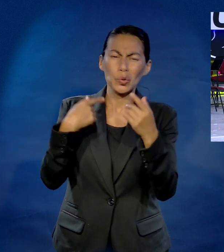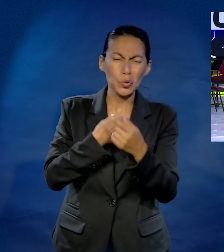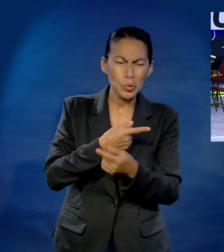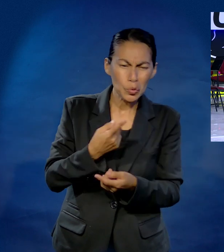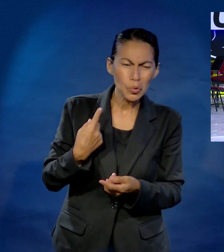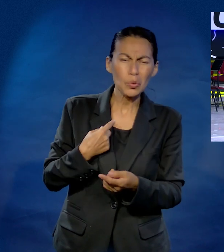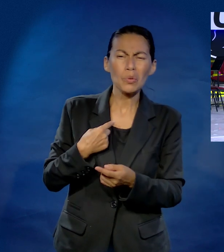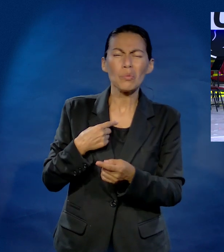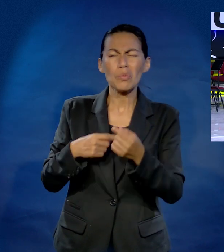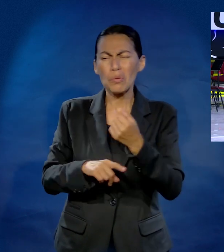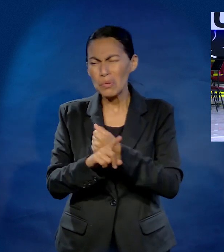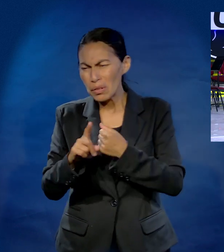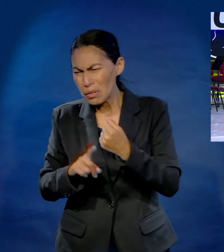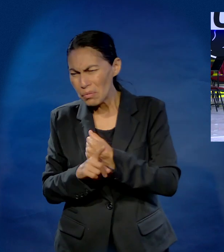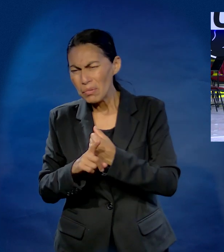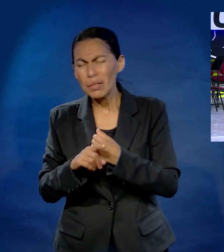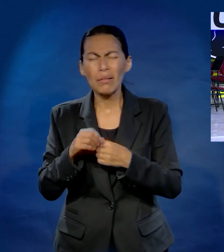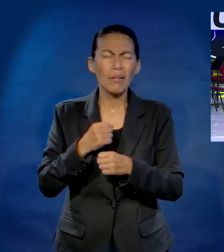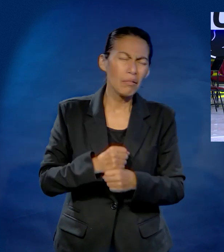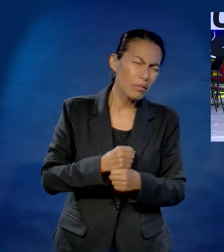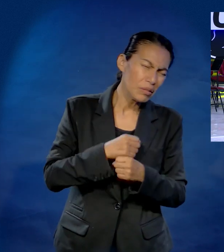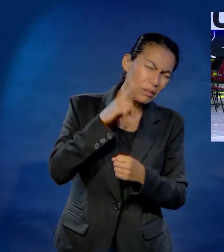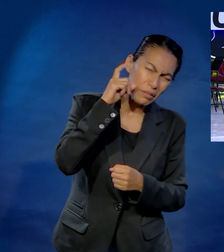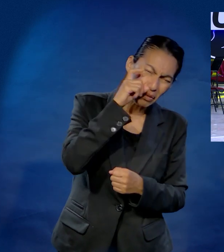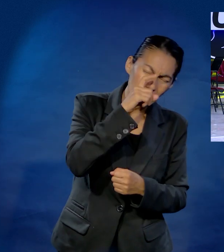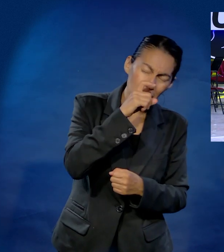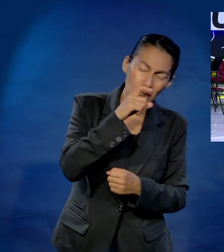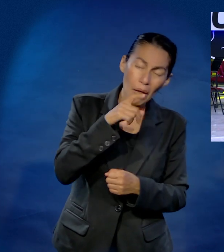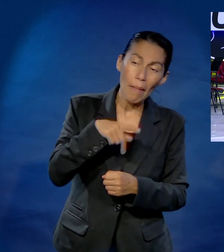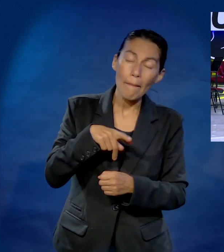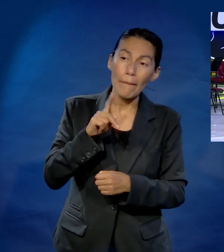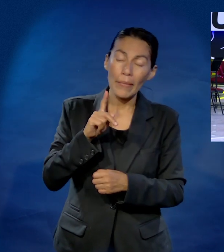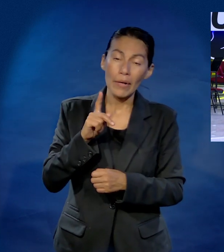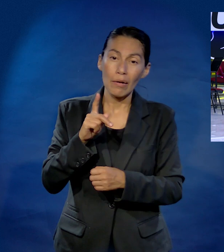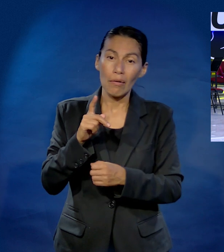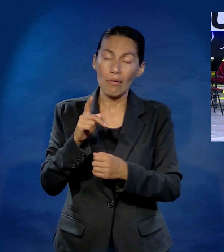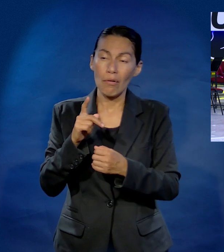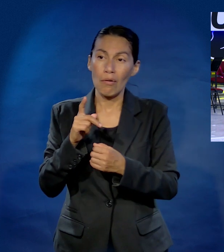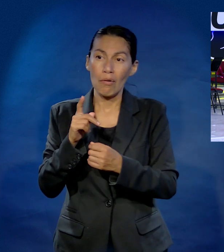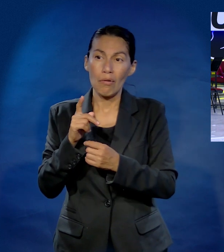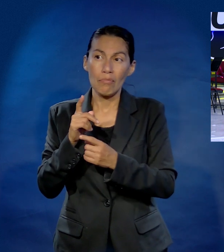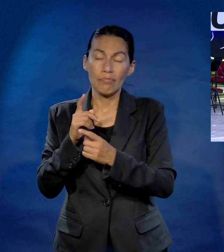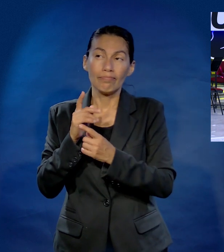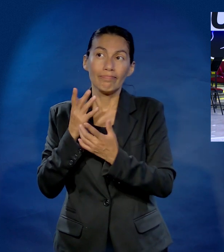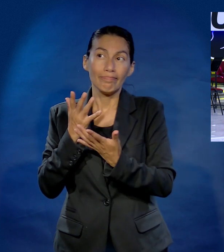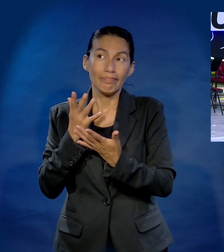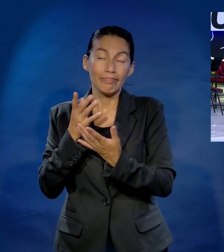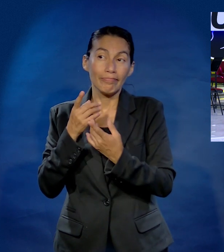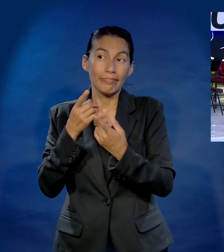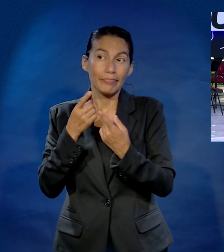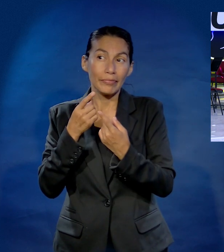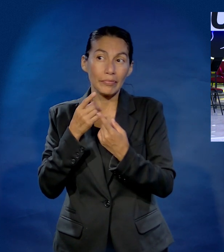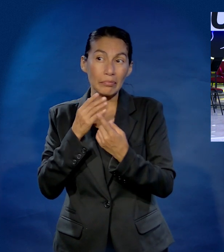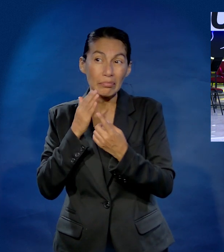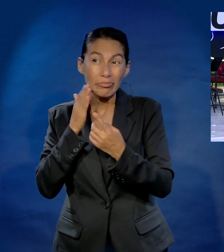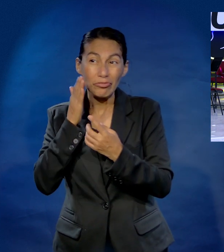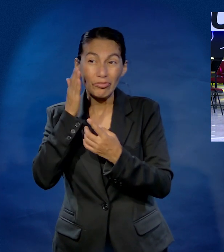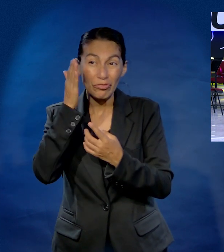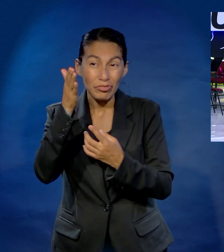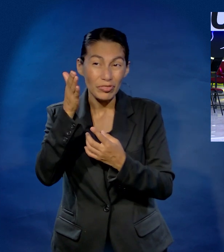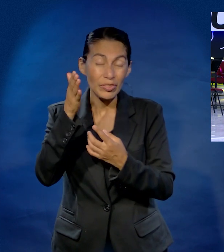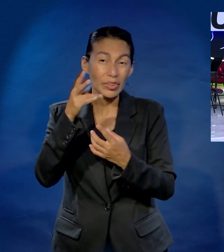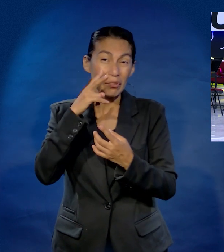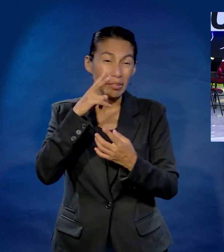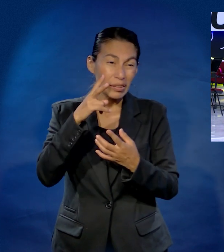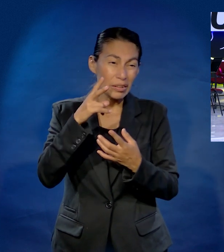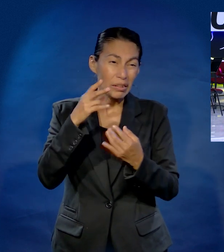Espíritu Santo entendemos. No importa lo que enfrentamos, miramos las cosas no como un